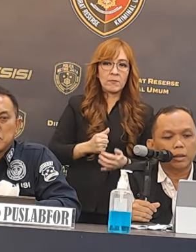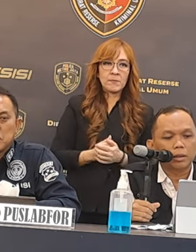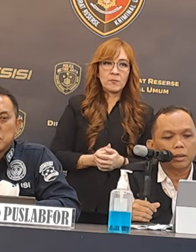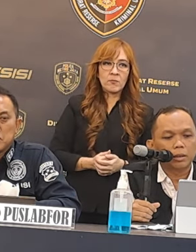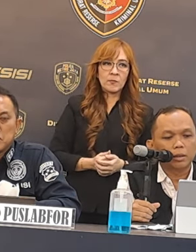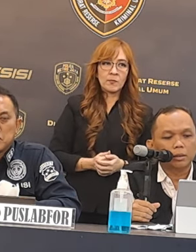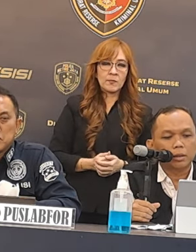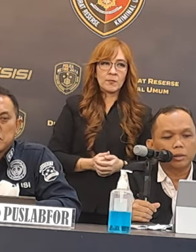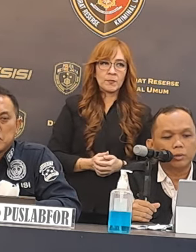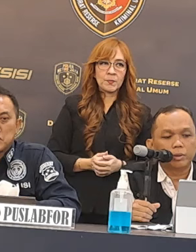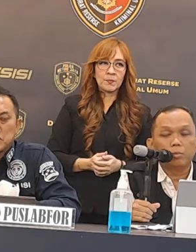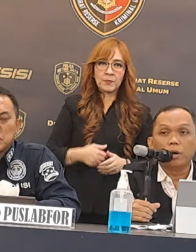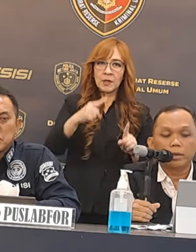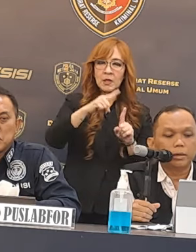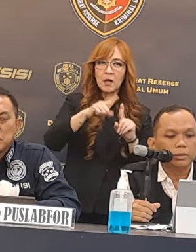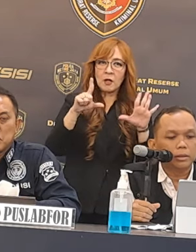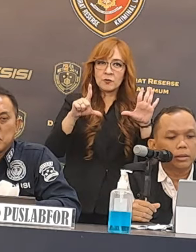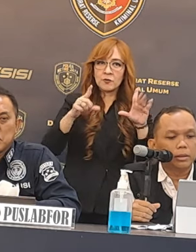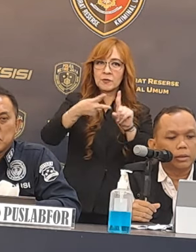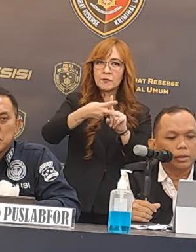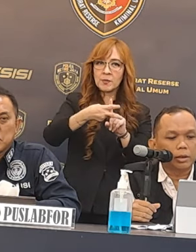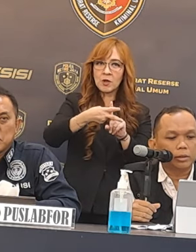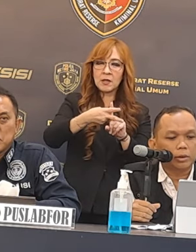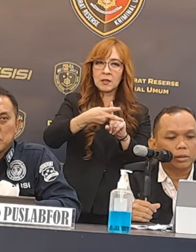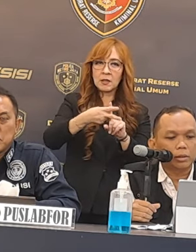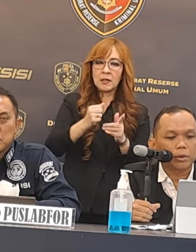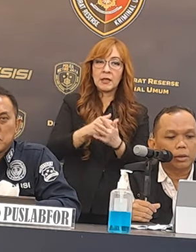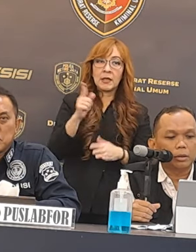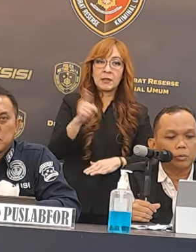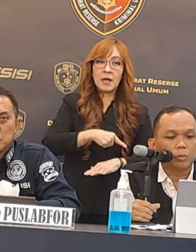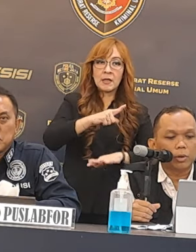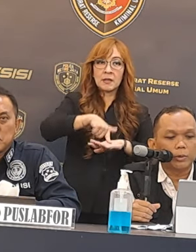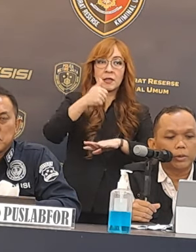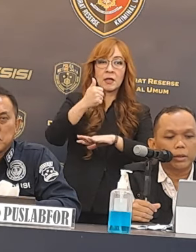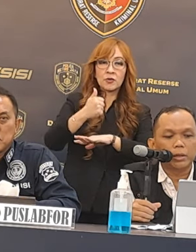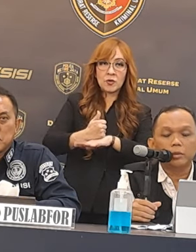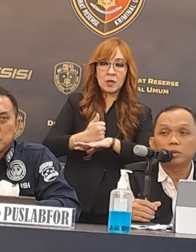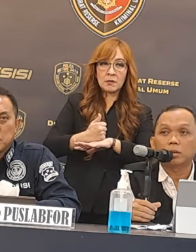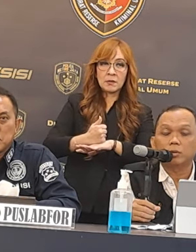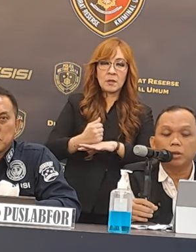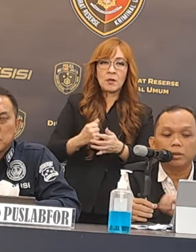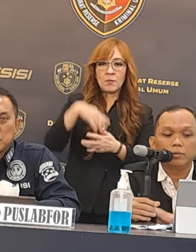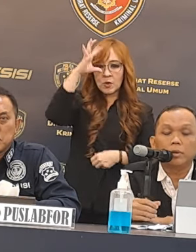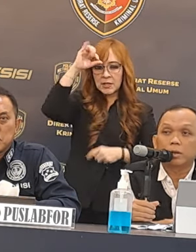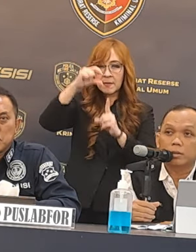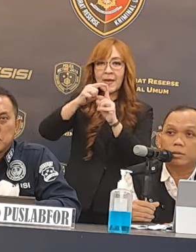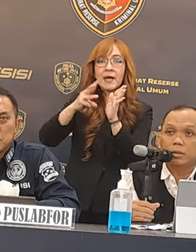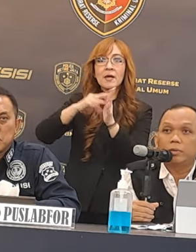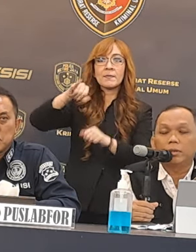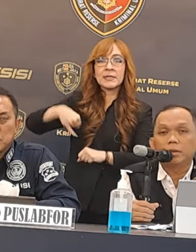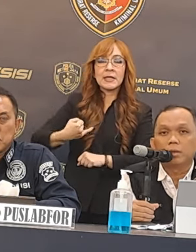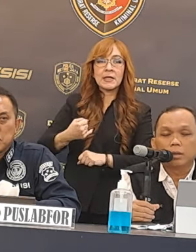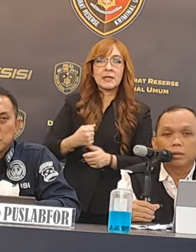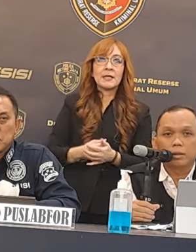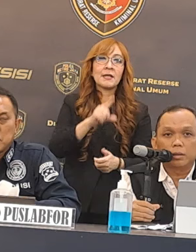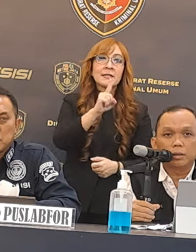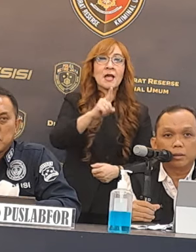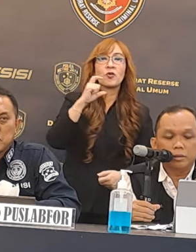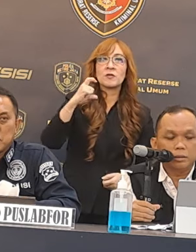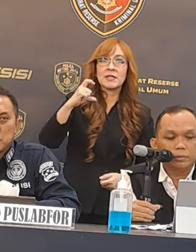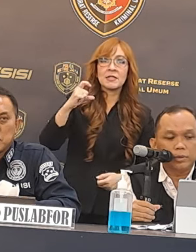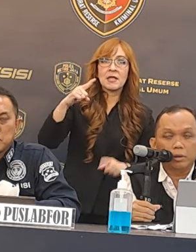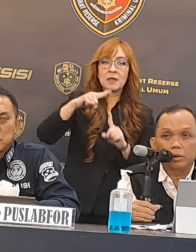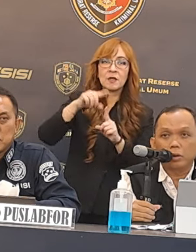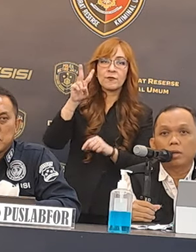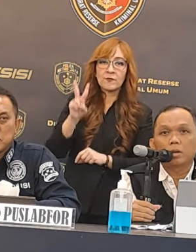pada tanggal 7 Februari dari Direktorat Kriminal Umum Polda Metro Jaya, itu satu unit DVR CCTV, jadi